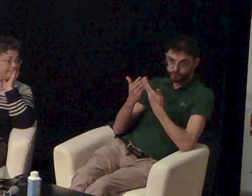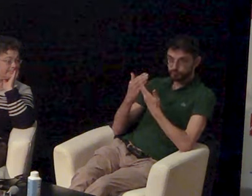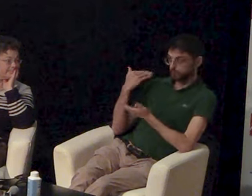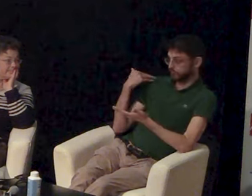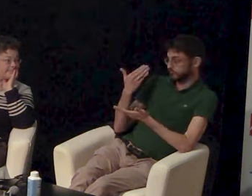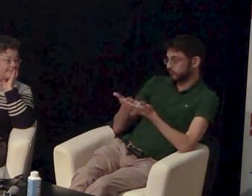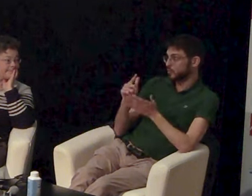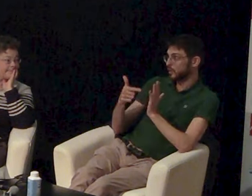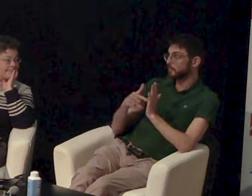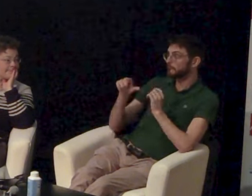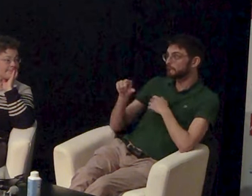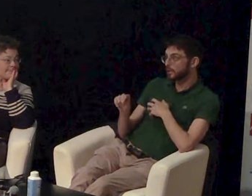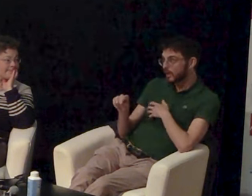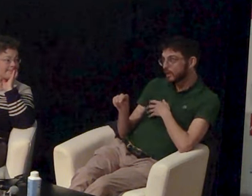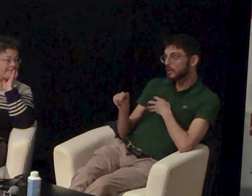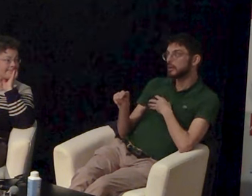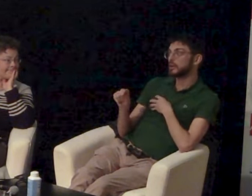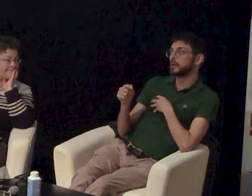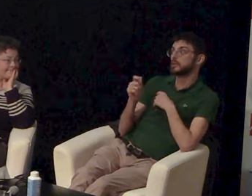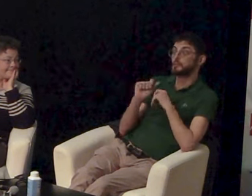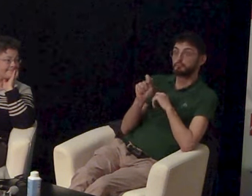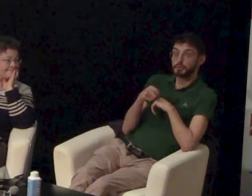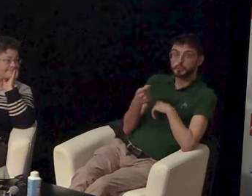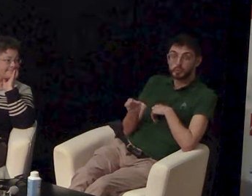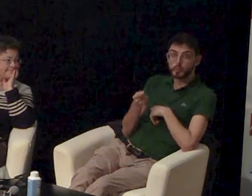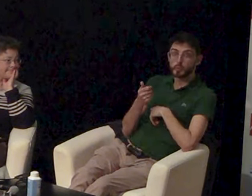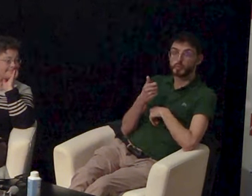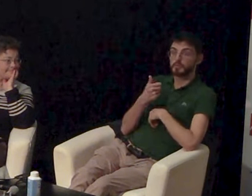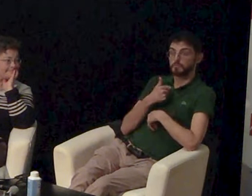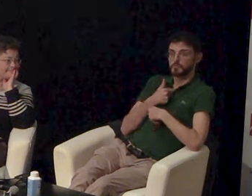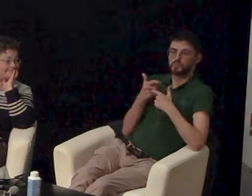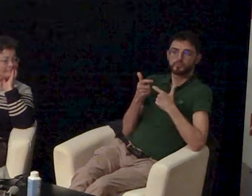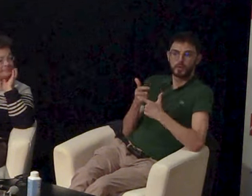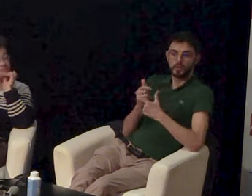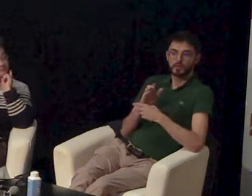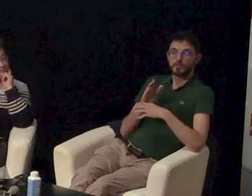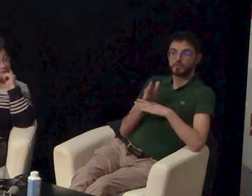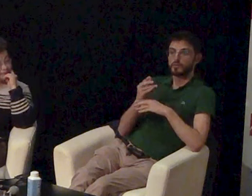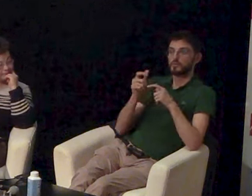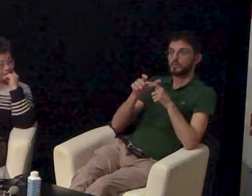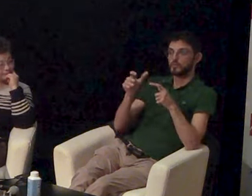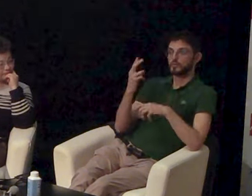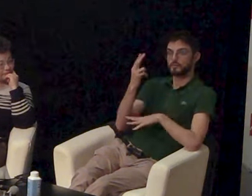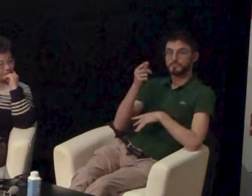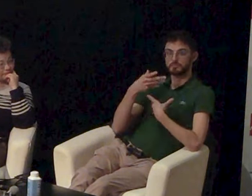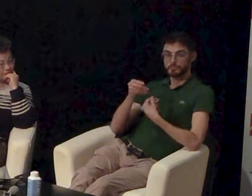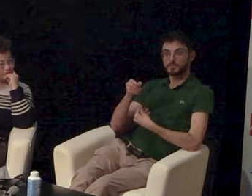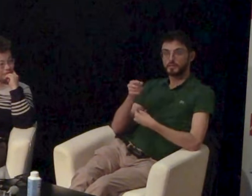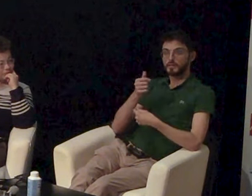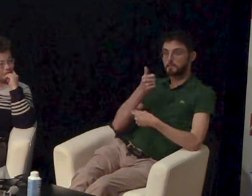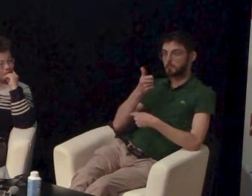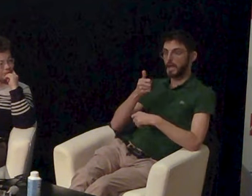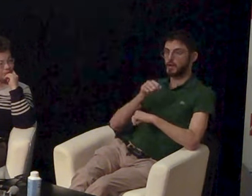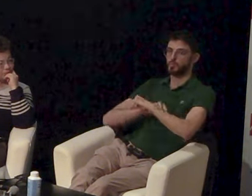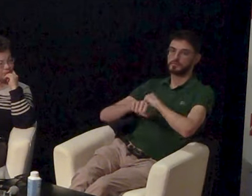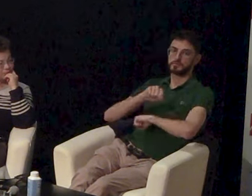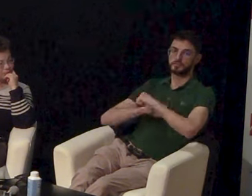on peut dire que l'entrée aux études, donc en 2020, moi là, j'ai eu la